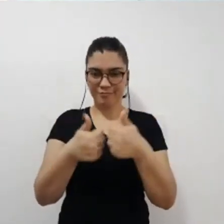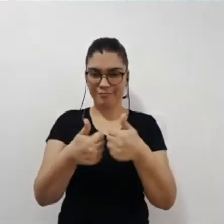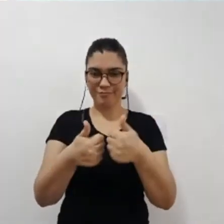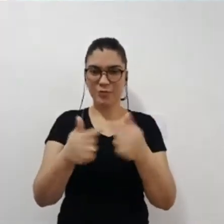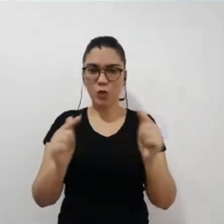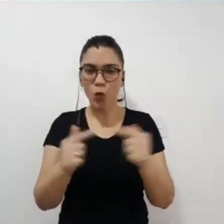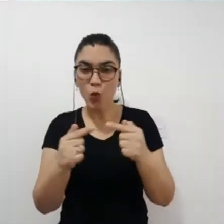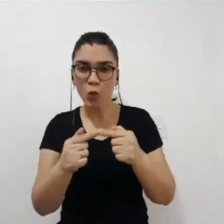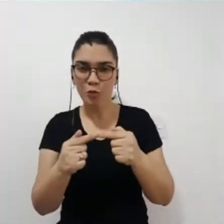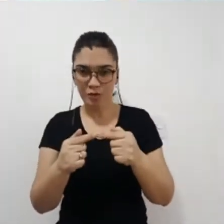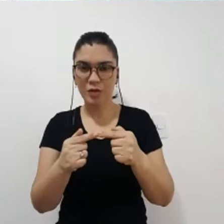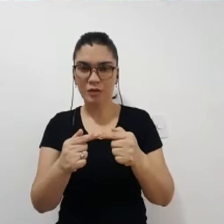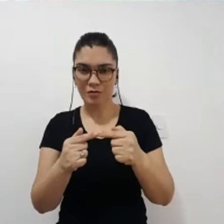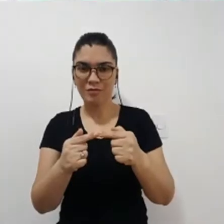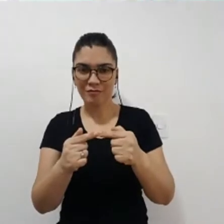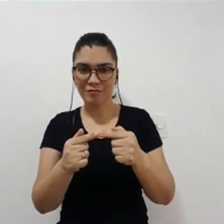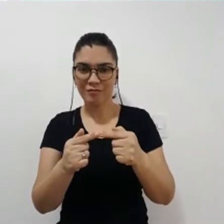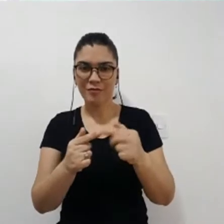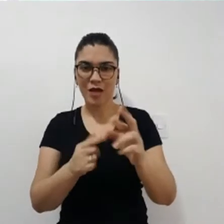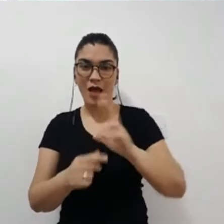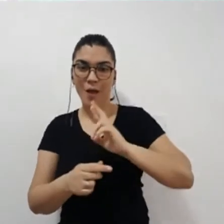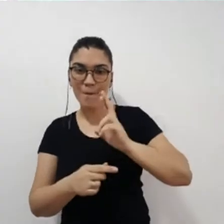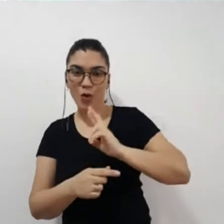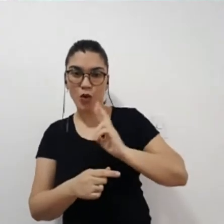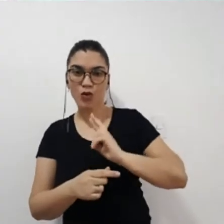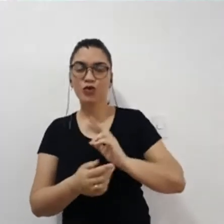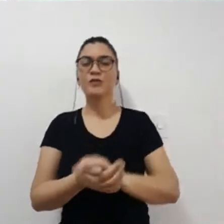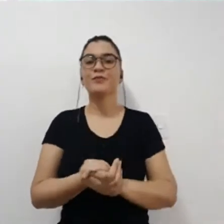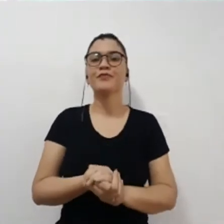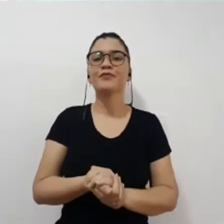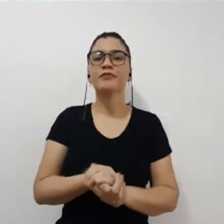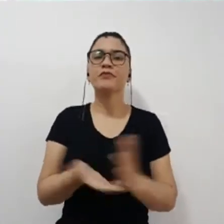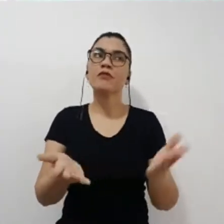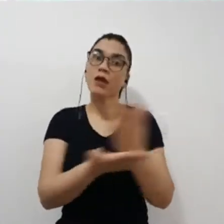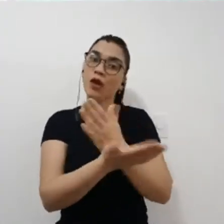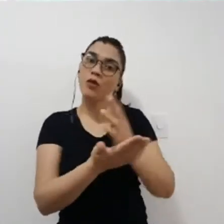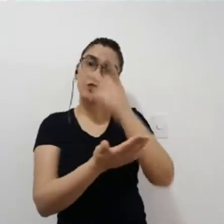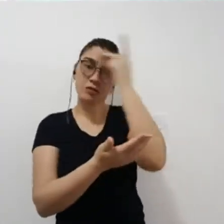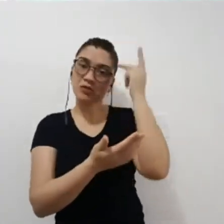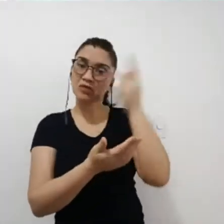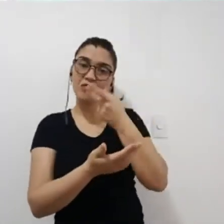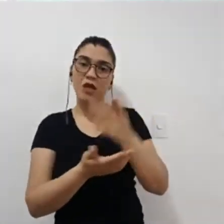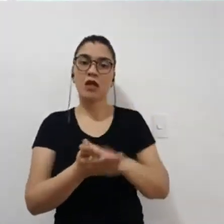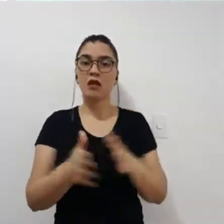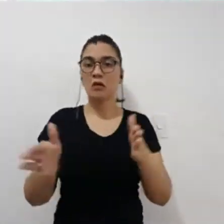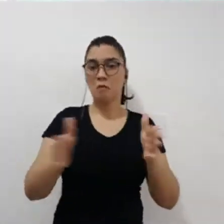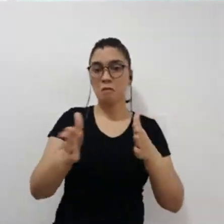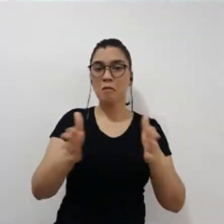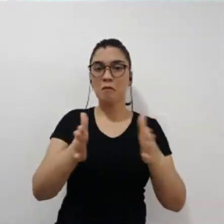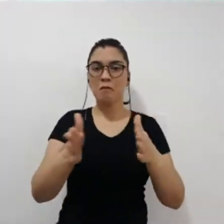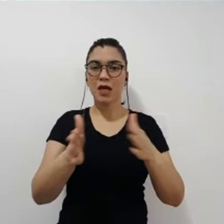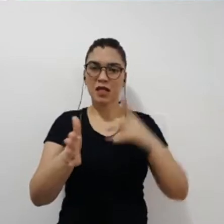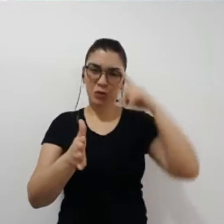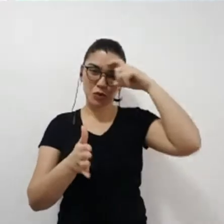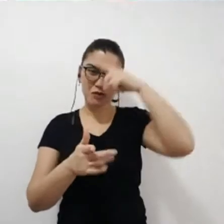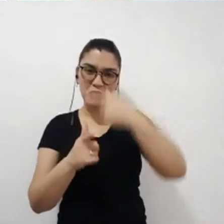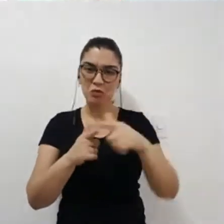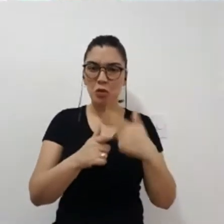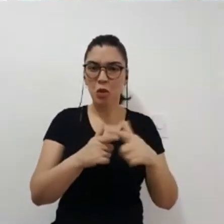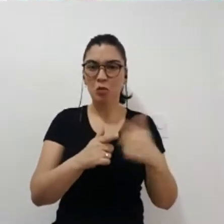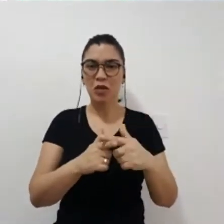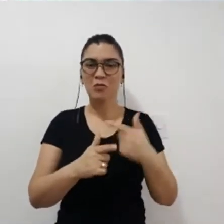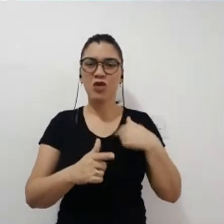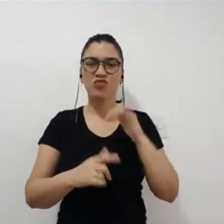de crise. Algumas pessoas disseram o seguinte: essa crise me desanimou, desorganizou minha rotina, trazendo uma certa falta